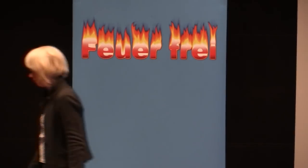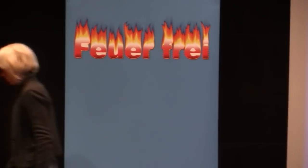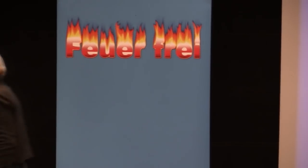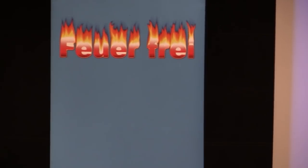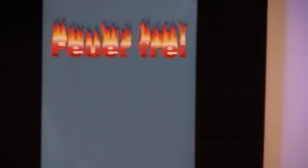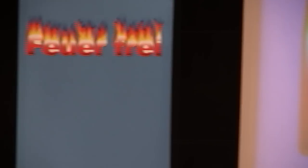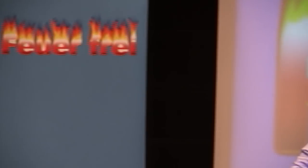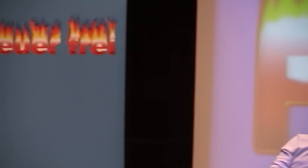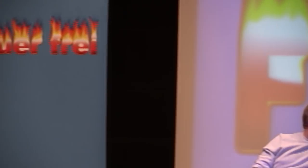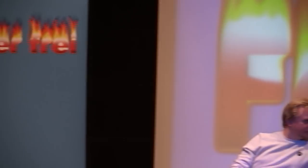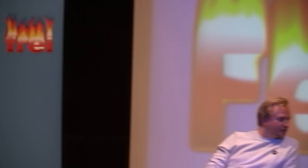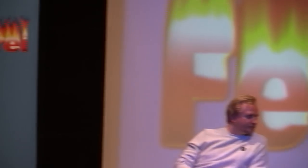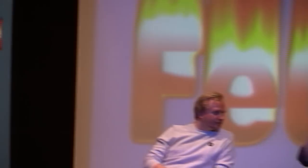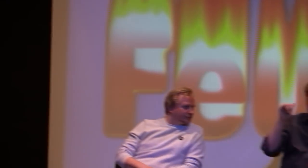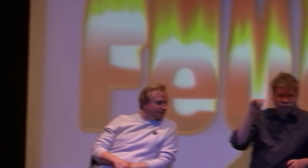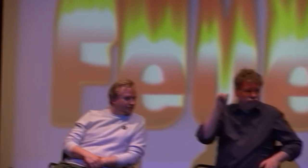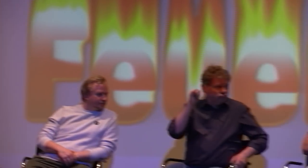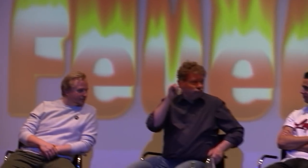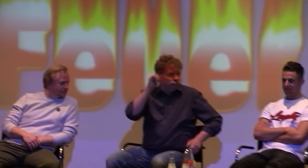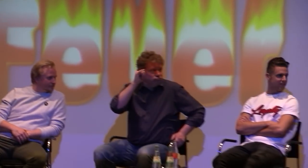ein Erfolgsrezept? Ja. Ja, auf jeden Fall, ja.